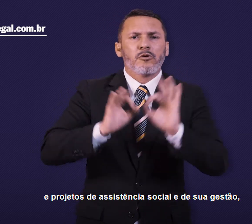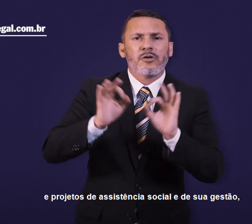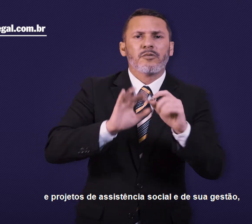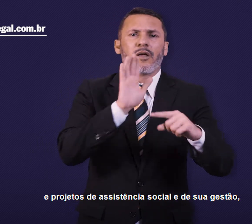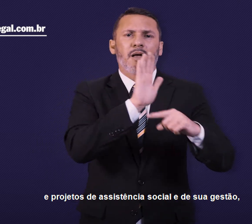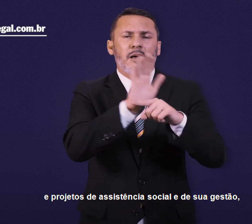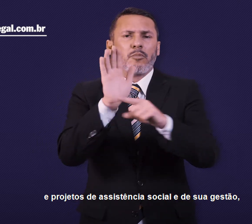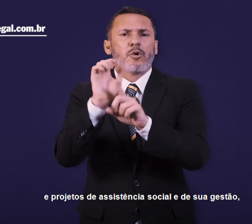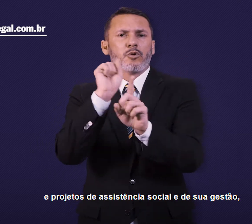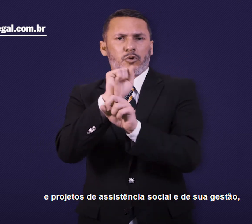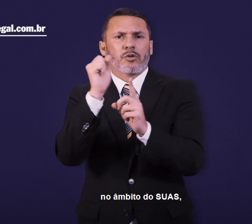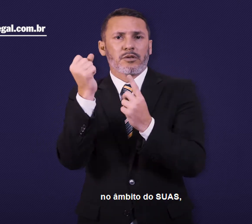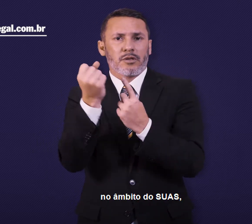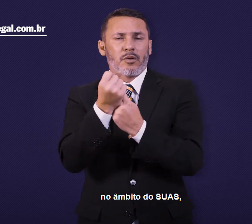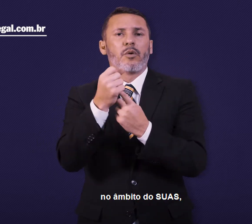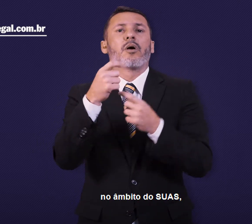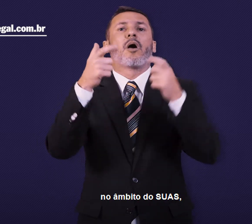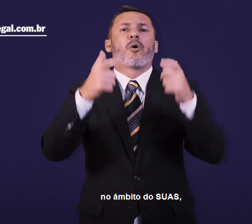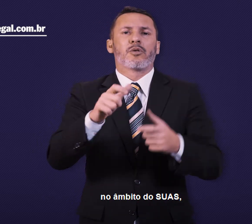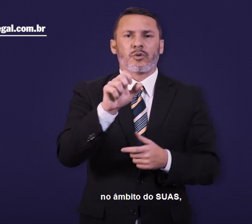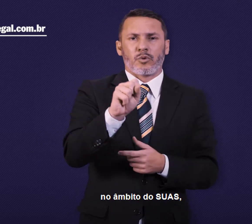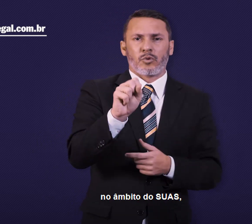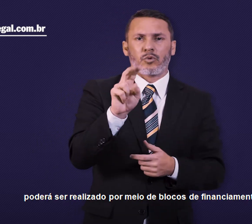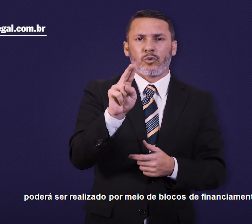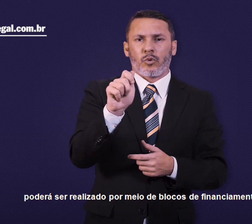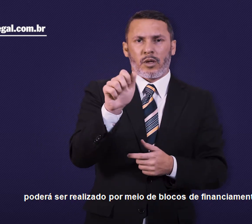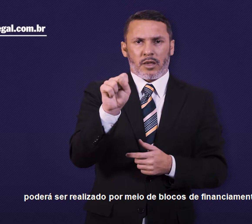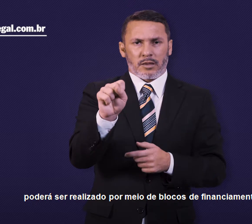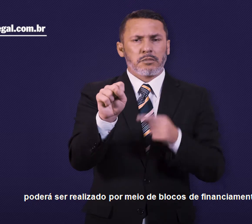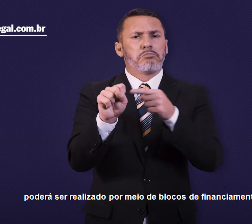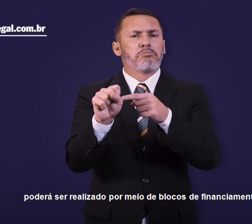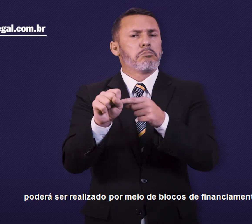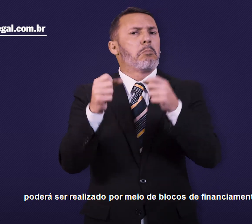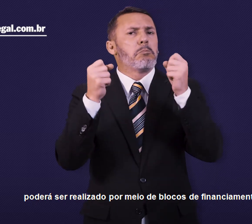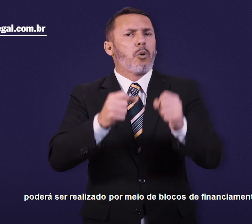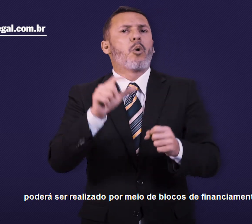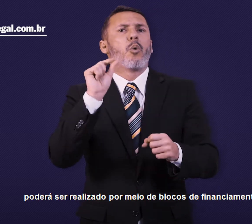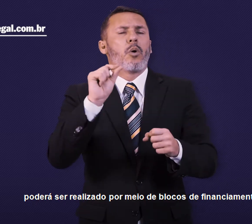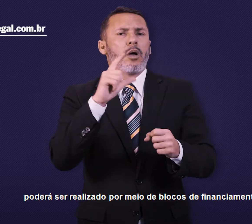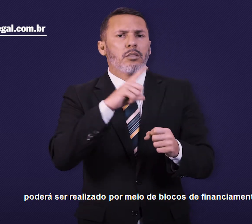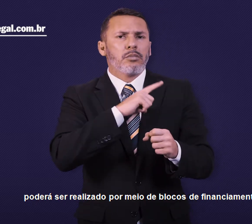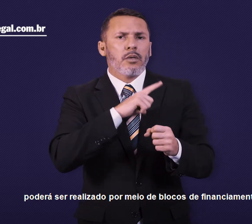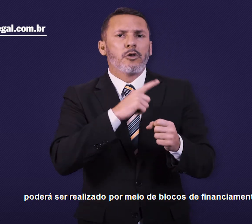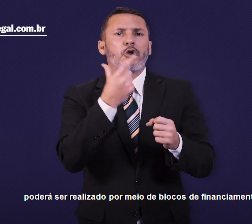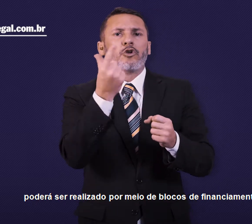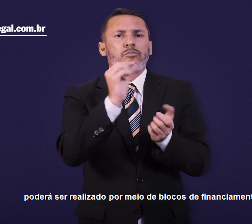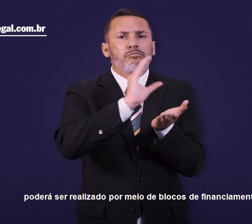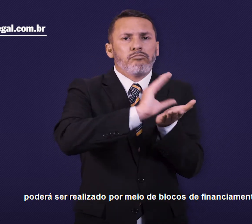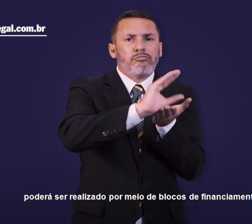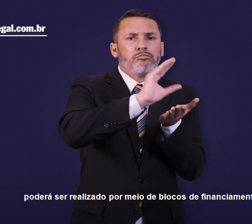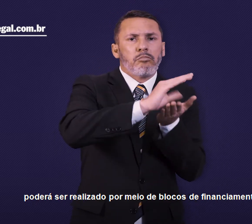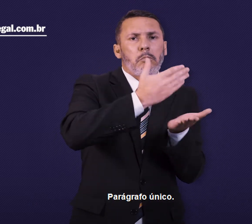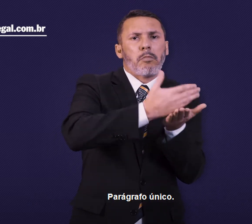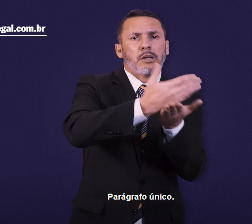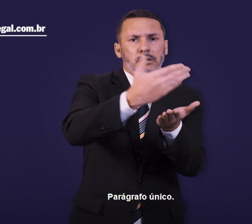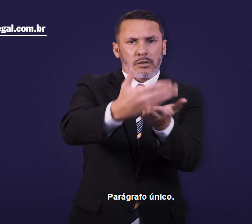e de sua gestão, no âmbito do SUAS, poderá ser realizado por meio de blocos de financiamento. Parágrafo